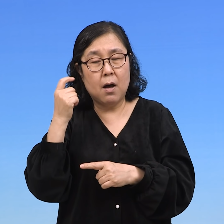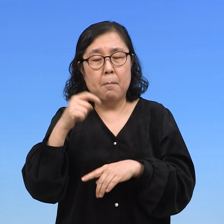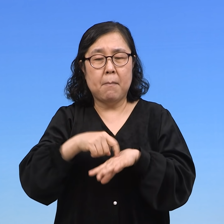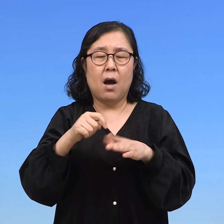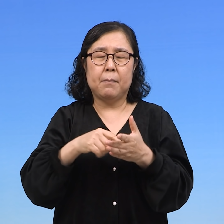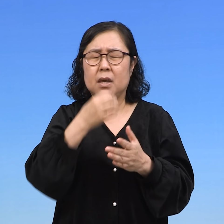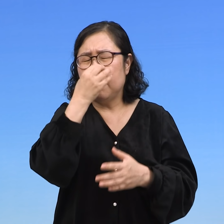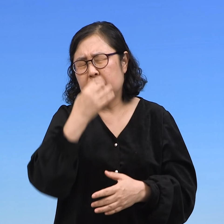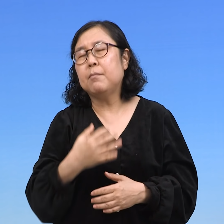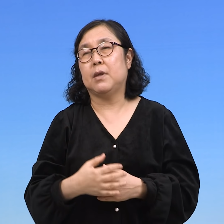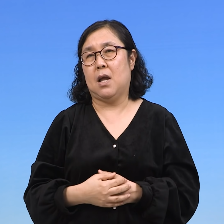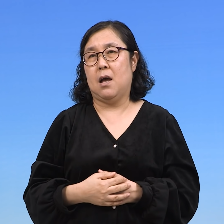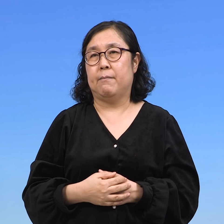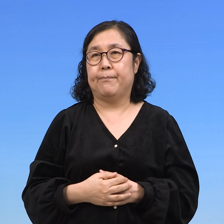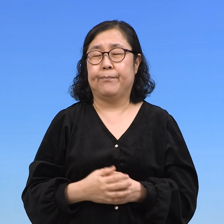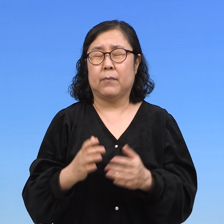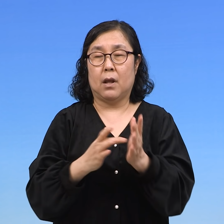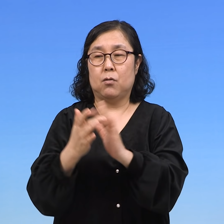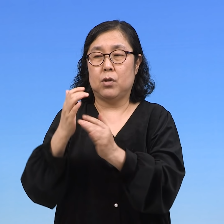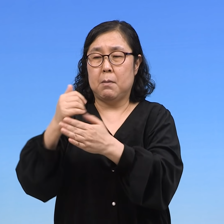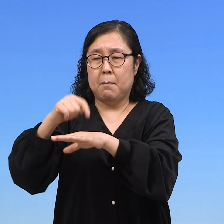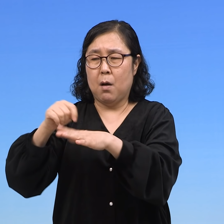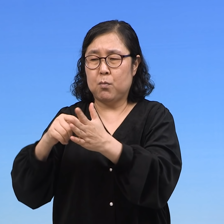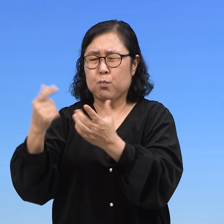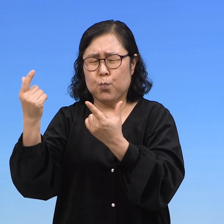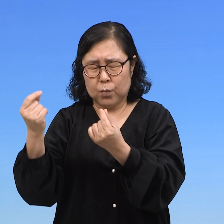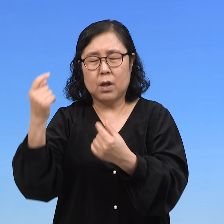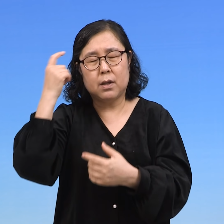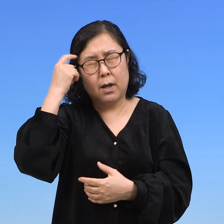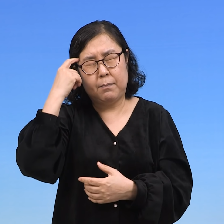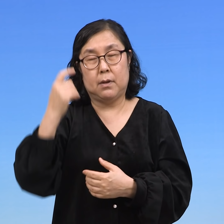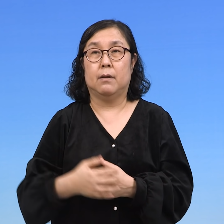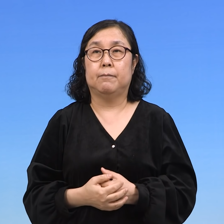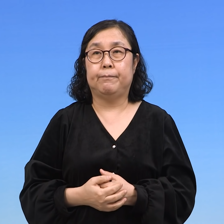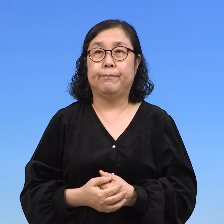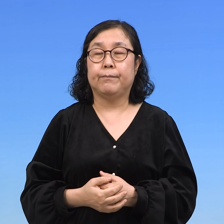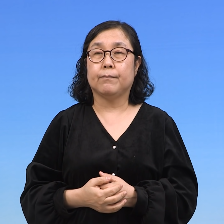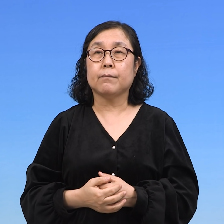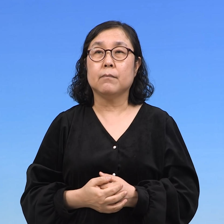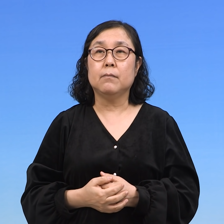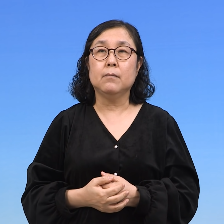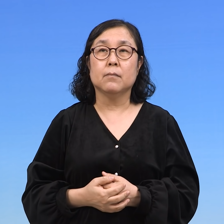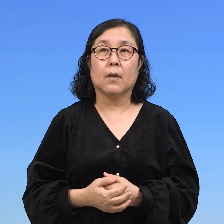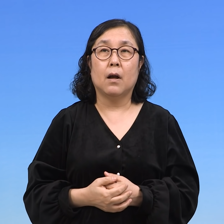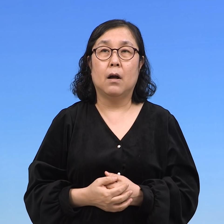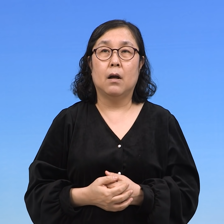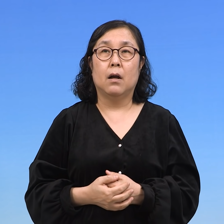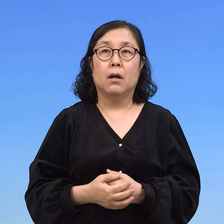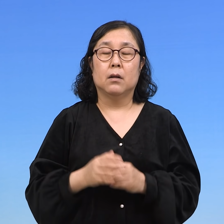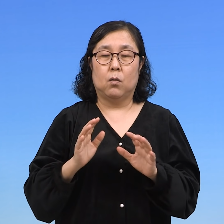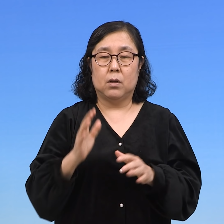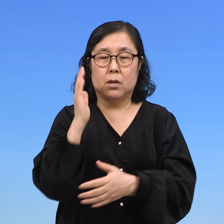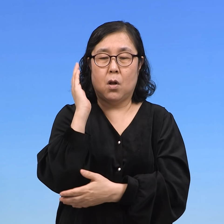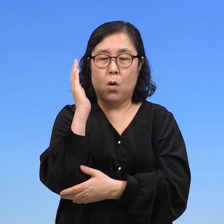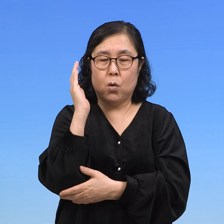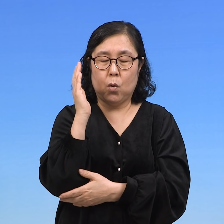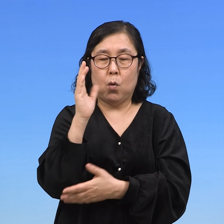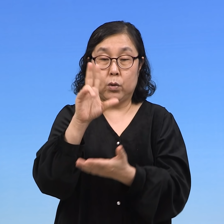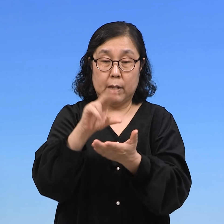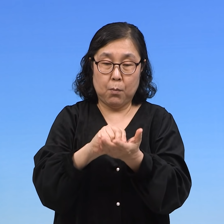그런 거 아니겠습니까 그래서 제가 이 말씀을 묵상하다가 오늘 설교 제목을 제가